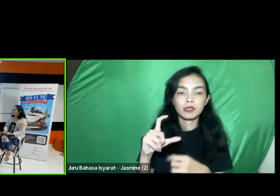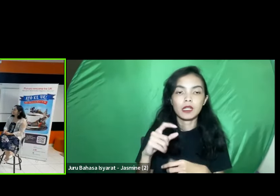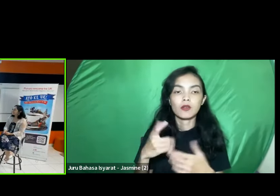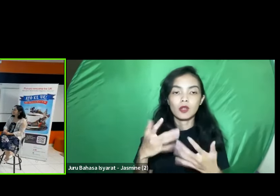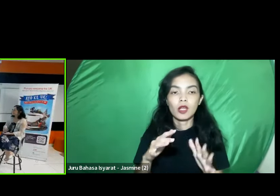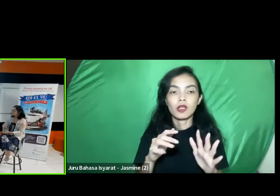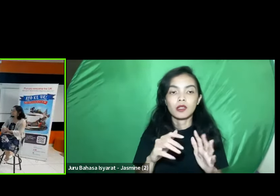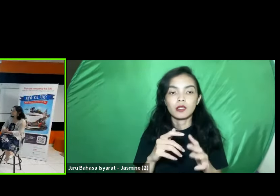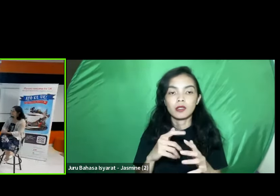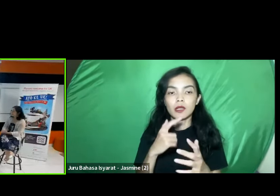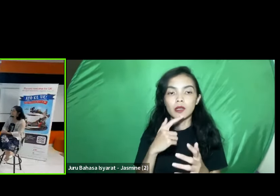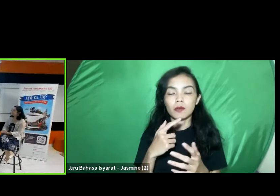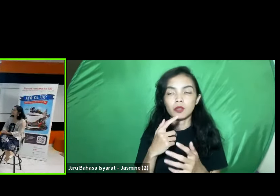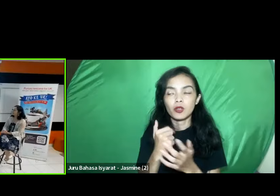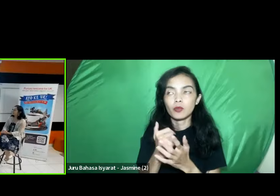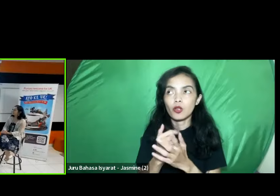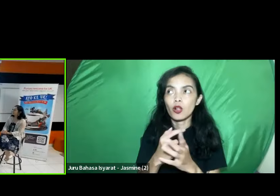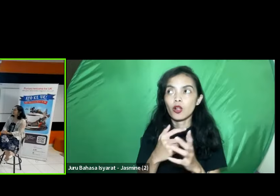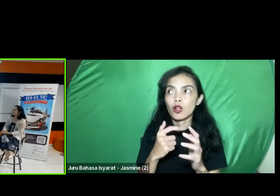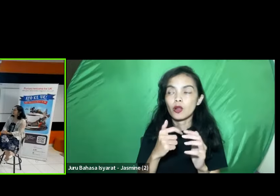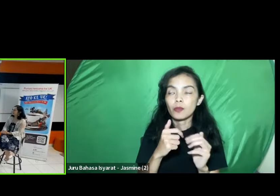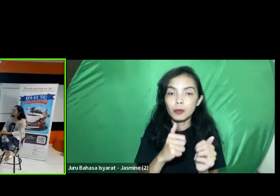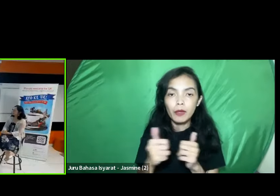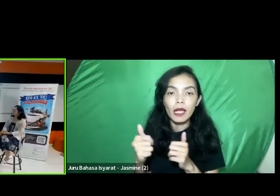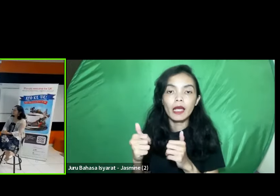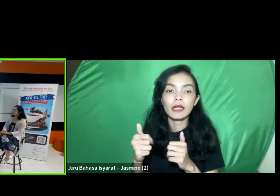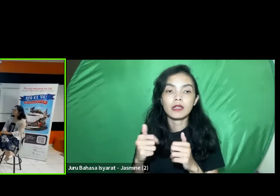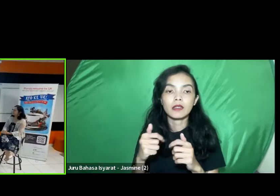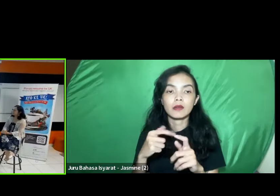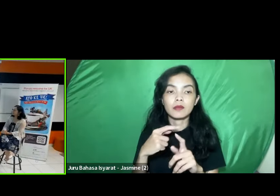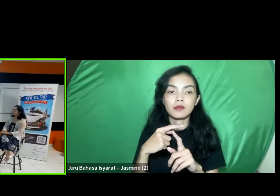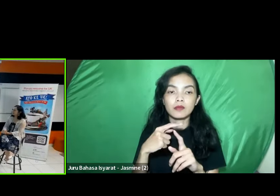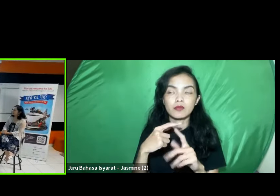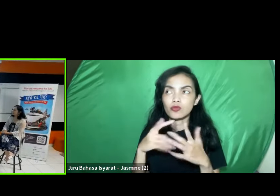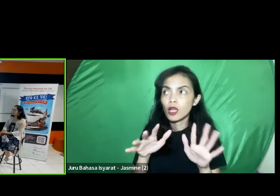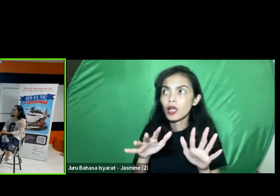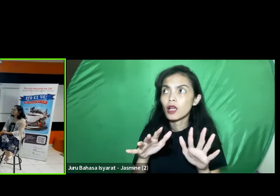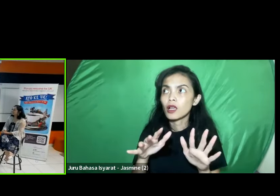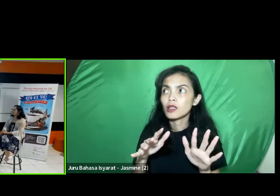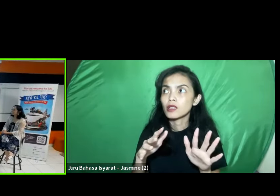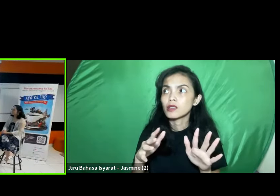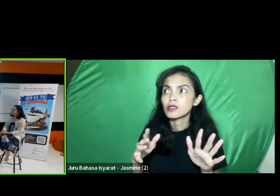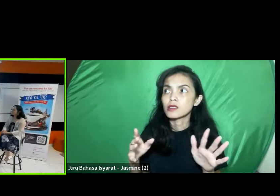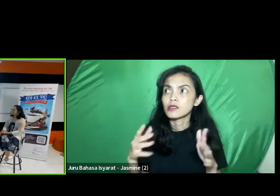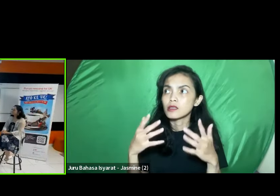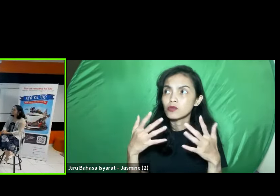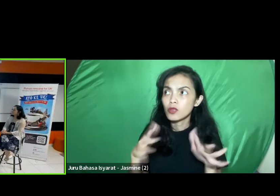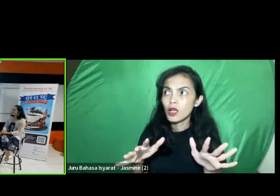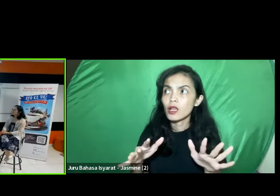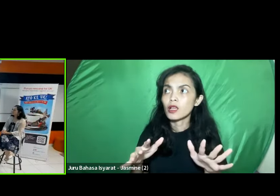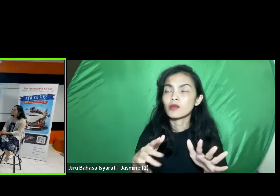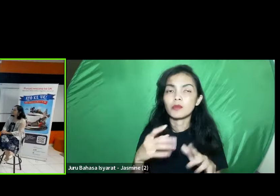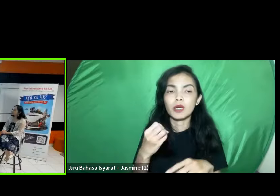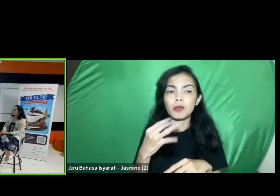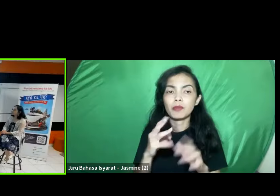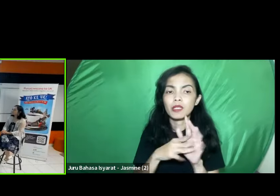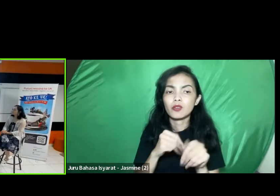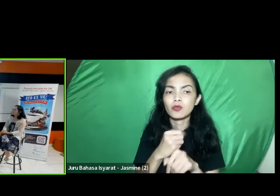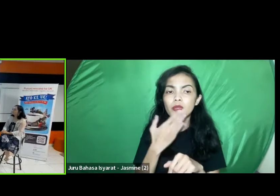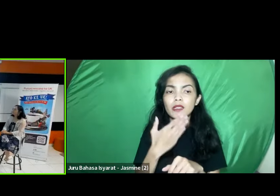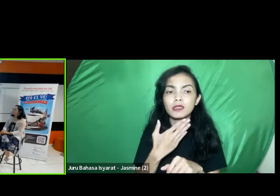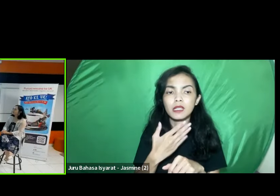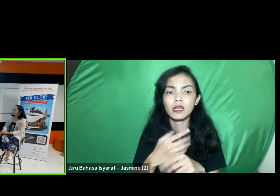ya ya atau selesai ya biasanya berapa minggu Mbak pengumumannya setelah wawancara I